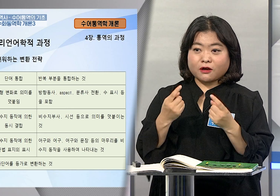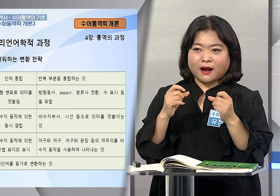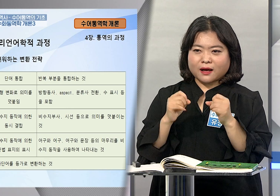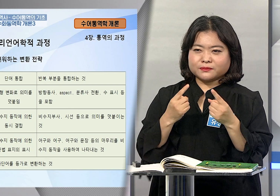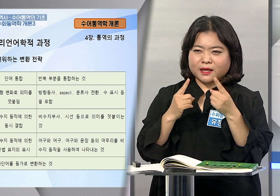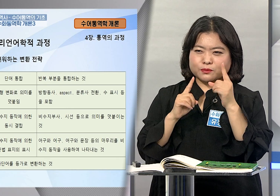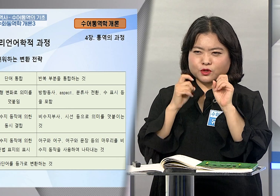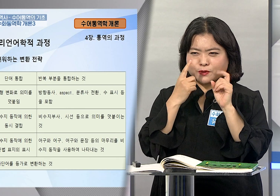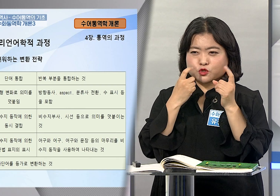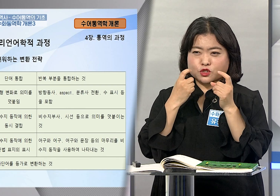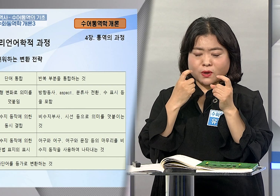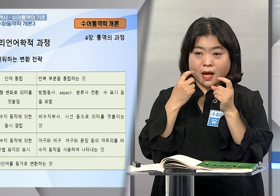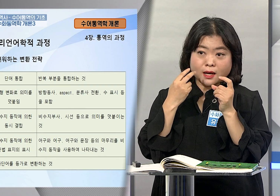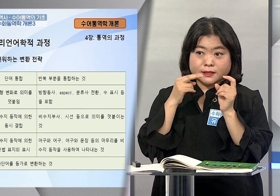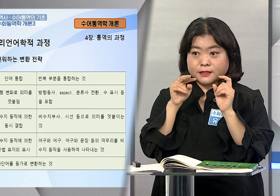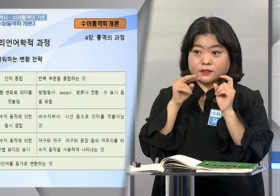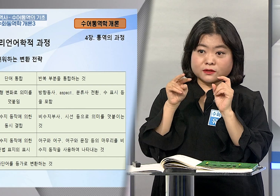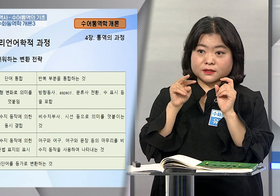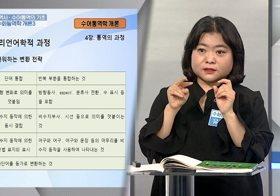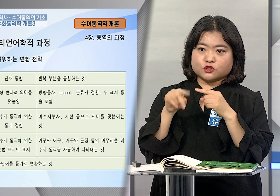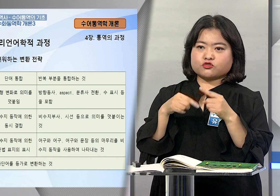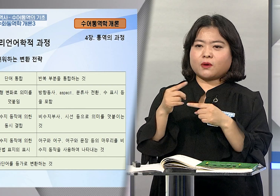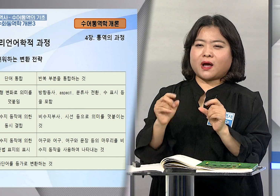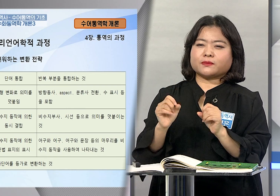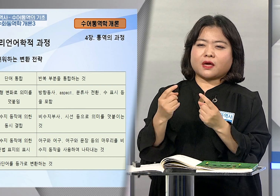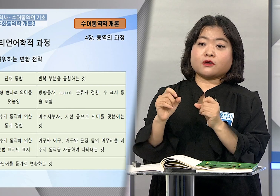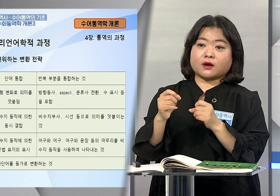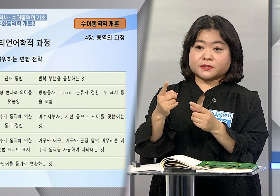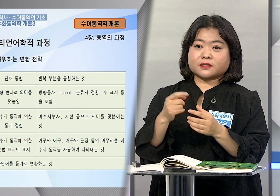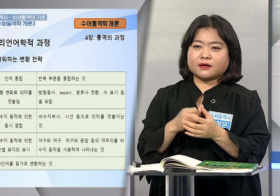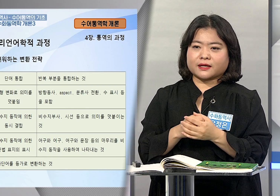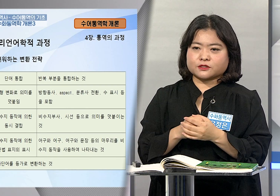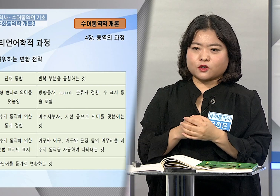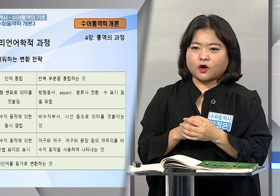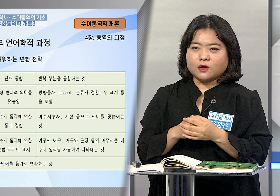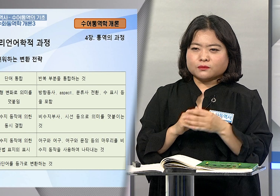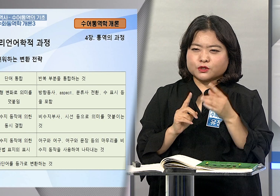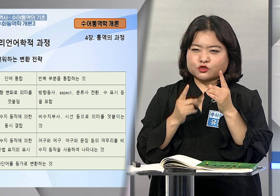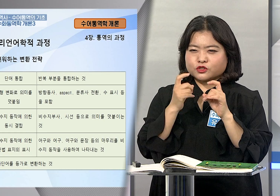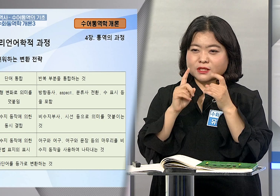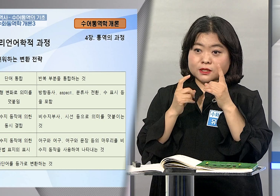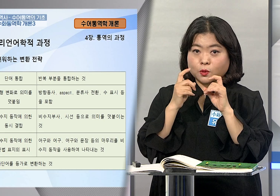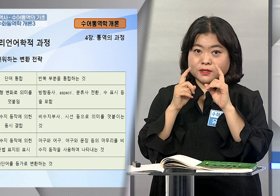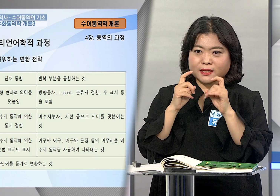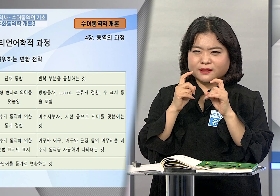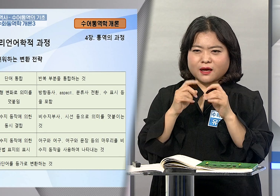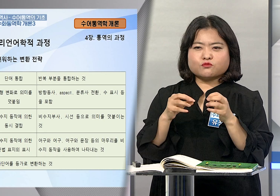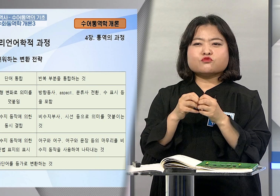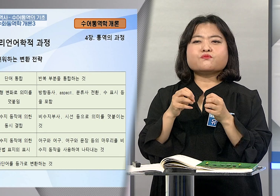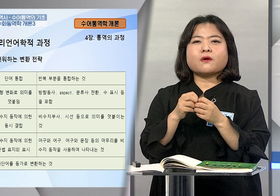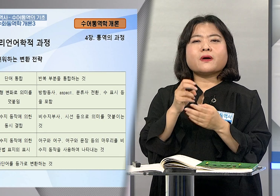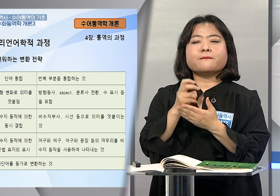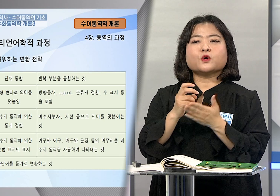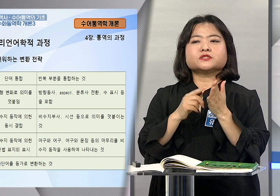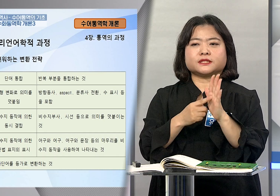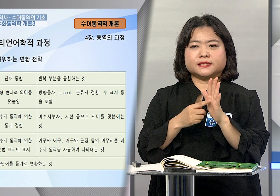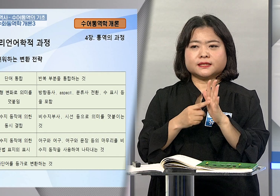동시결합, 비수지와 시선들을 수화와 함께 결합시켜야겠죠. 비수지 동작에 의한 문법의 표지,